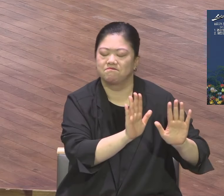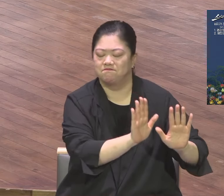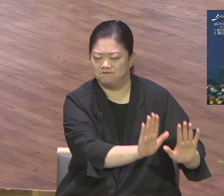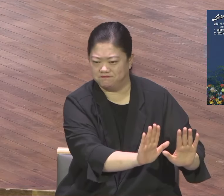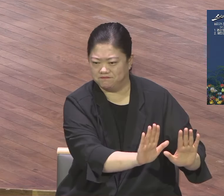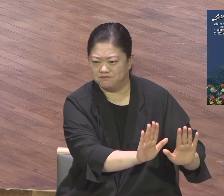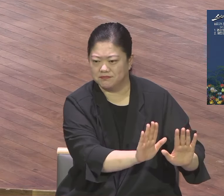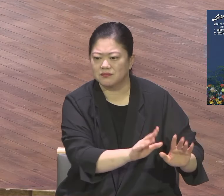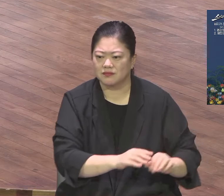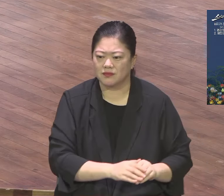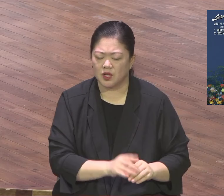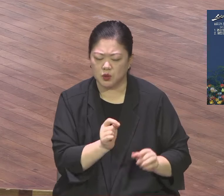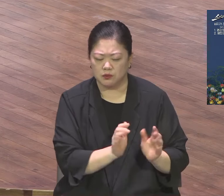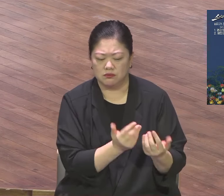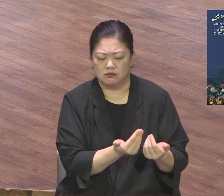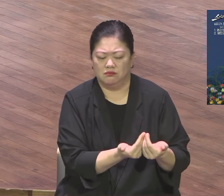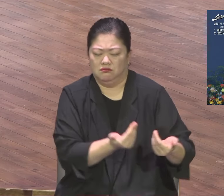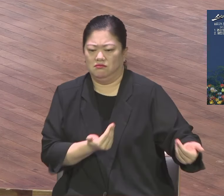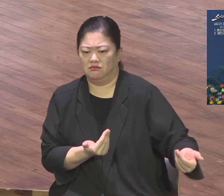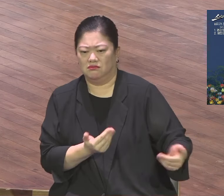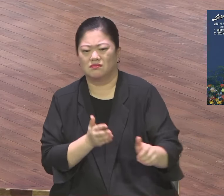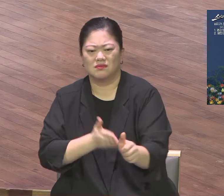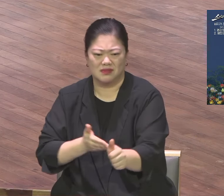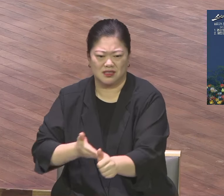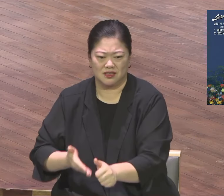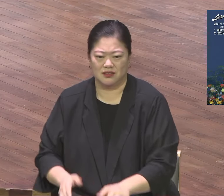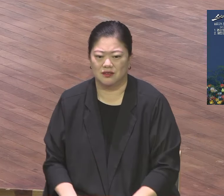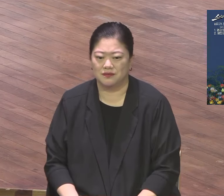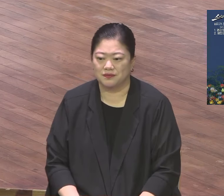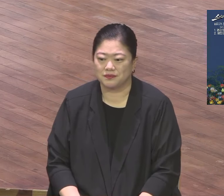유일한 교회입니다. 이거 지구촌에 237